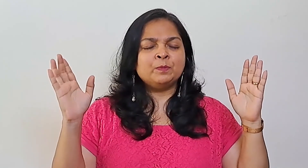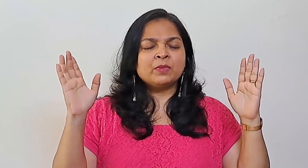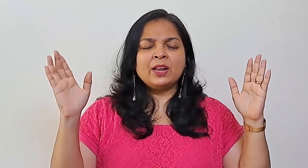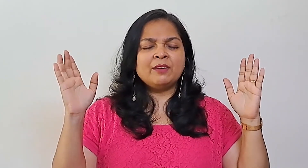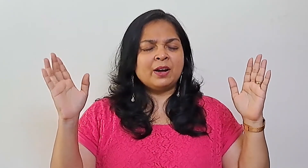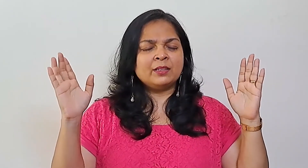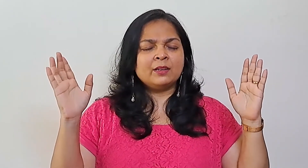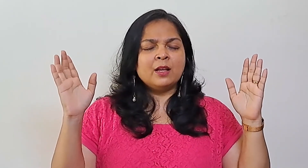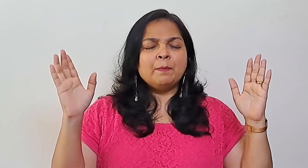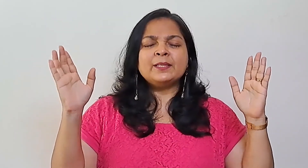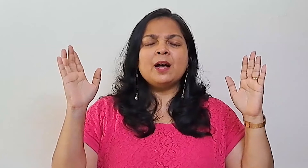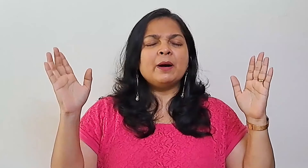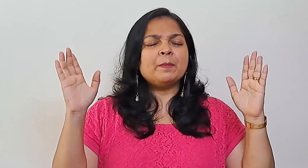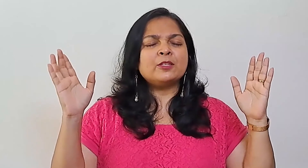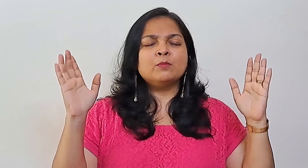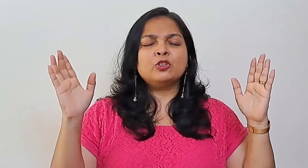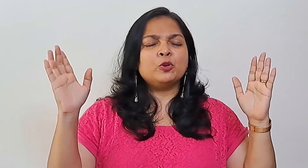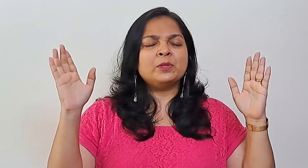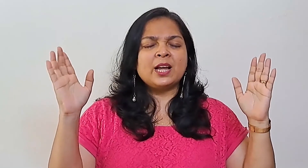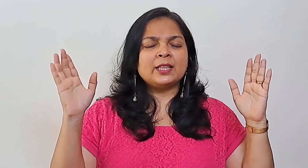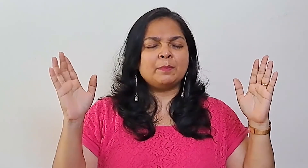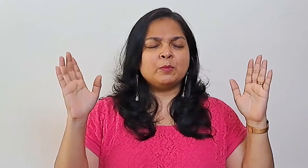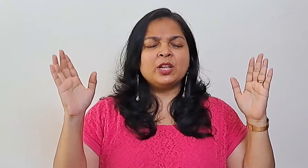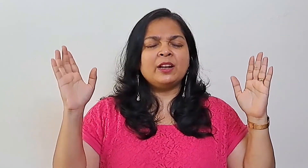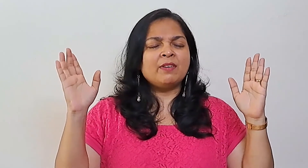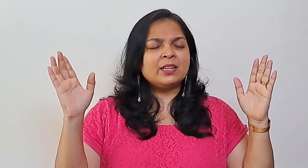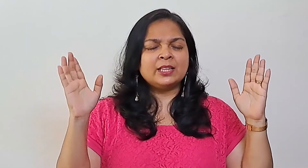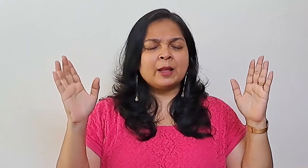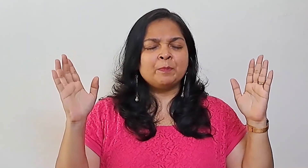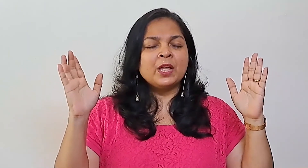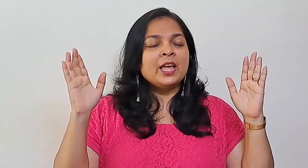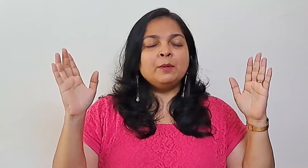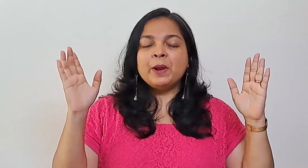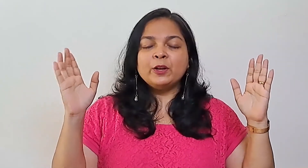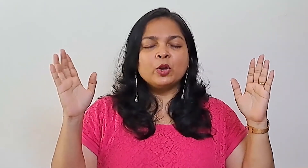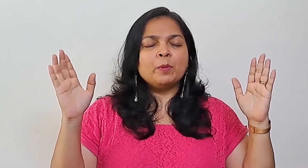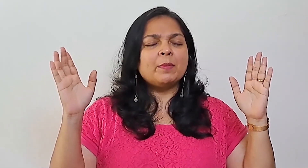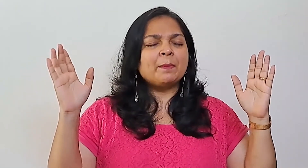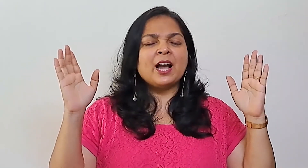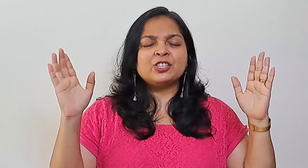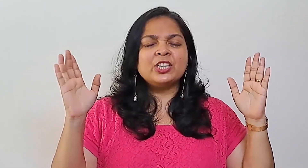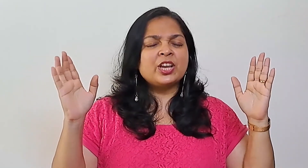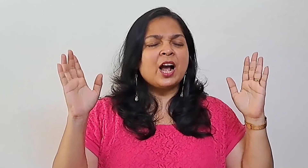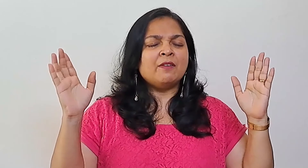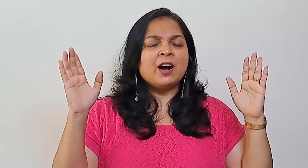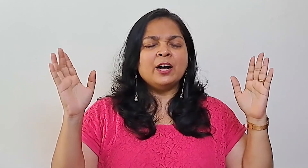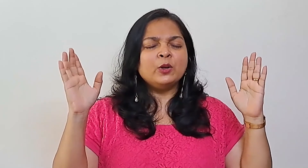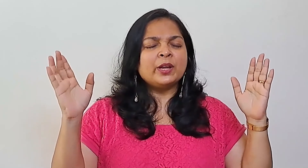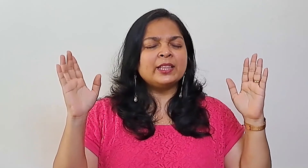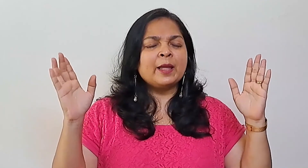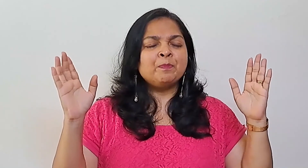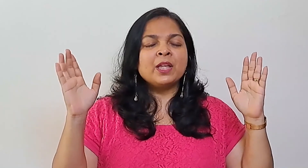ਹਾਂ। ਧੰਨਵਾਦ ਪਿਤਾ ਪਰਮੇਸ਼ਵਰ। ਇਹਨਾਂ ਪੇਂਟਾਂ ਦੇ ਉੱਤੇ ਤੁਹਾਡੇ ਆਸ਼ੀਸ਼ ਨੂੰ ਮੰਗਦੇ ਹਾਂ। ਕਹਿੰਦੇ ਆ ਇਹ ਪੇਂਟ ਵੱਧ